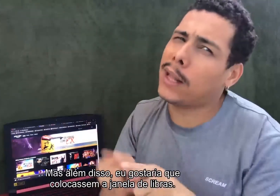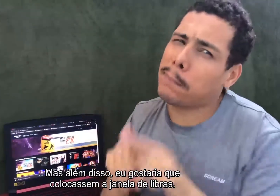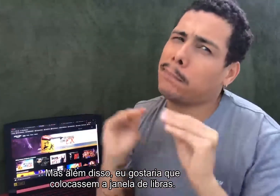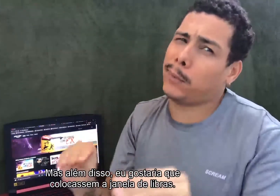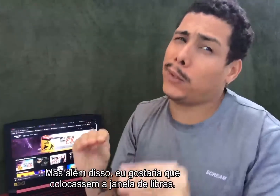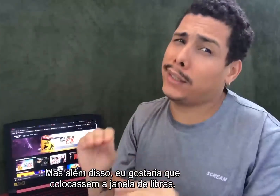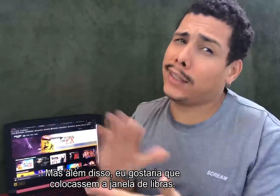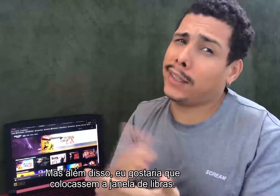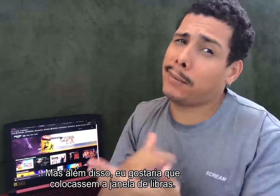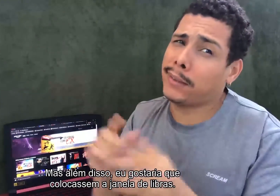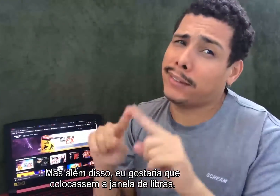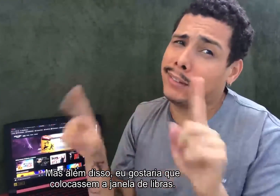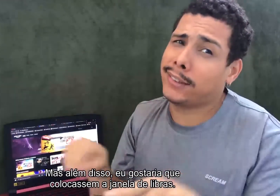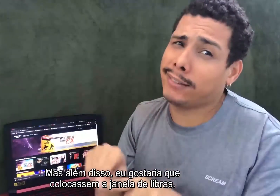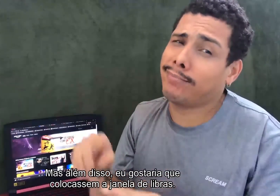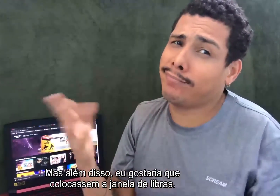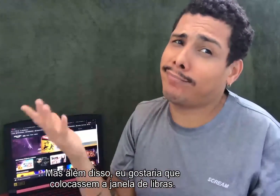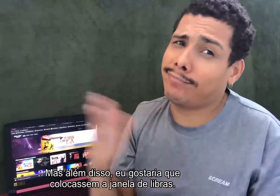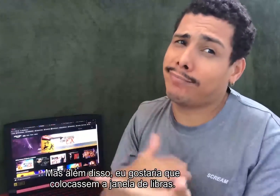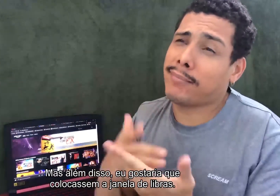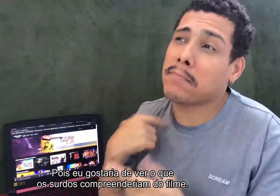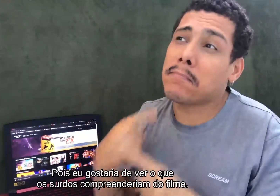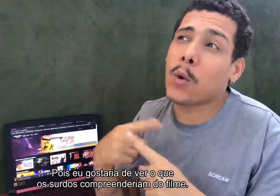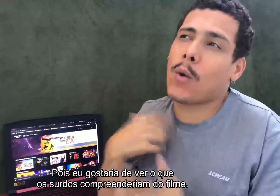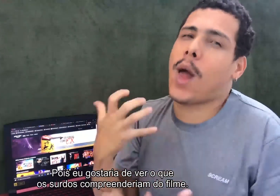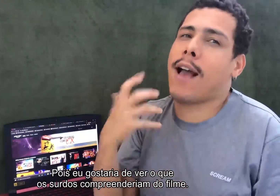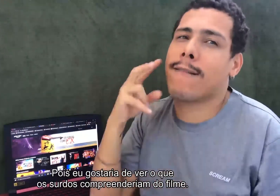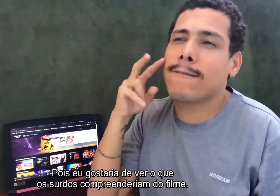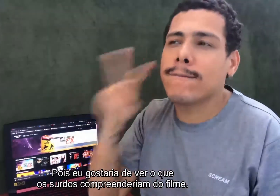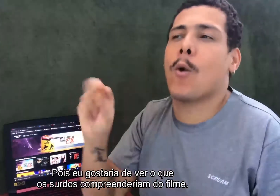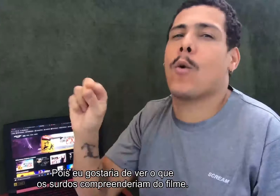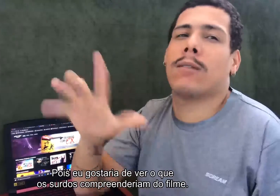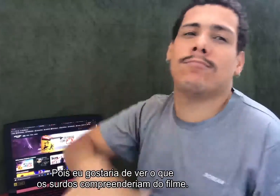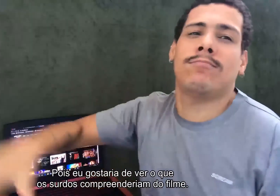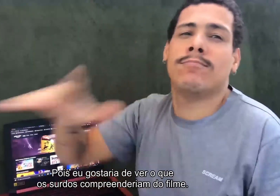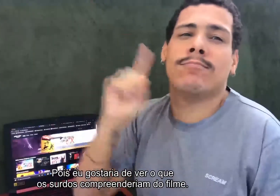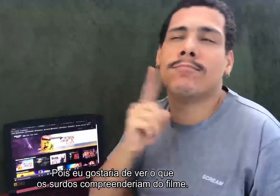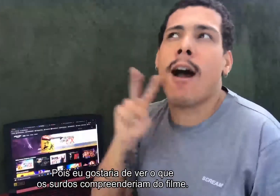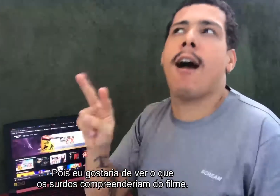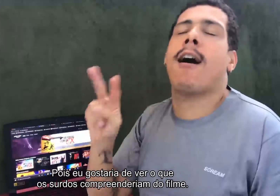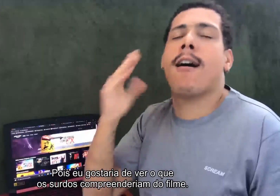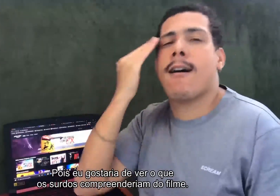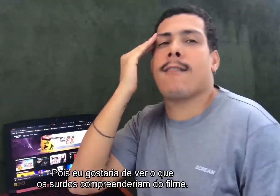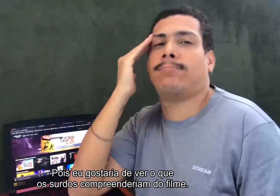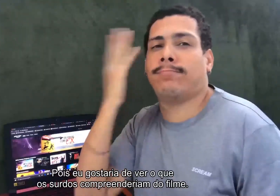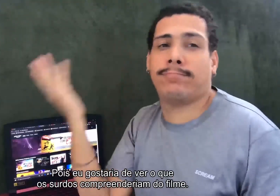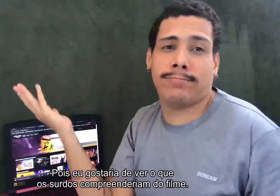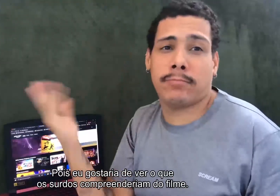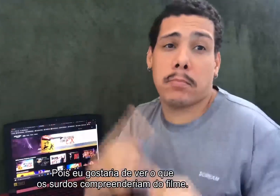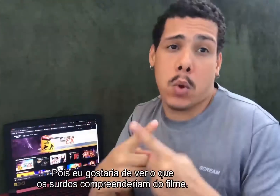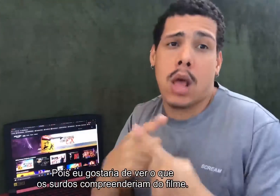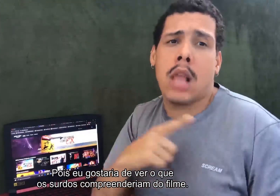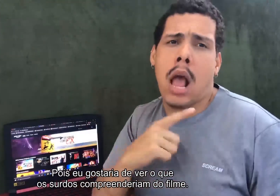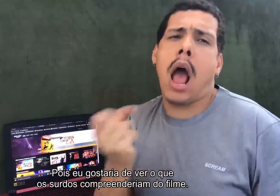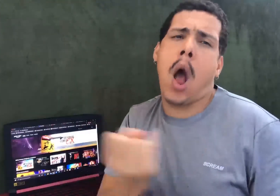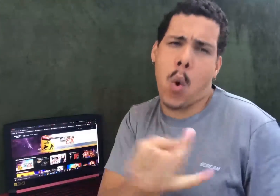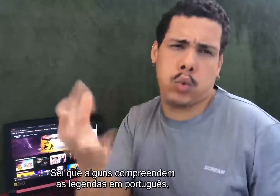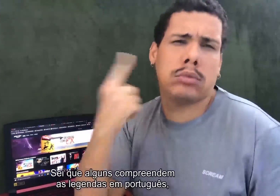que colocassem a janela de Libras, pois eu gostaria de ver o que os surdos compreenderiam do filme. Sei que